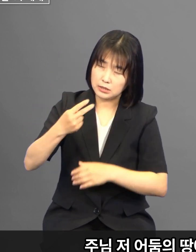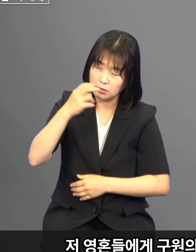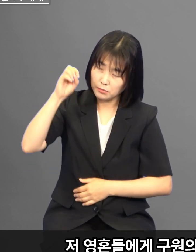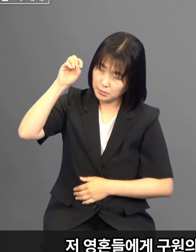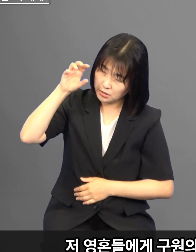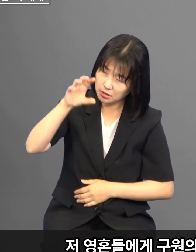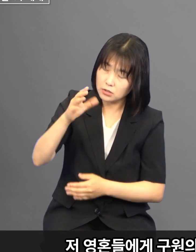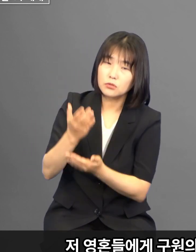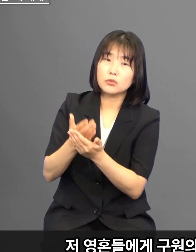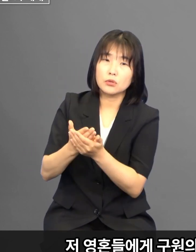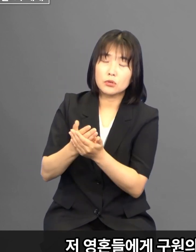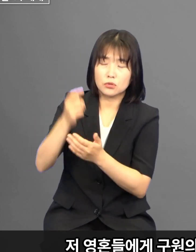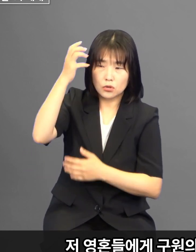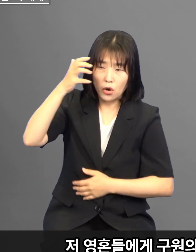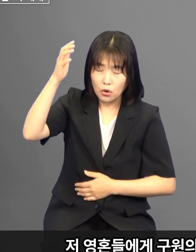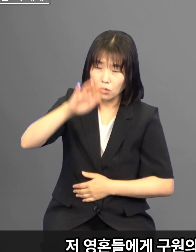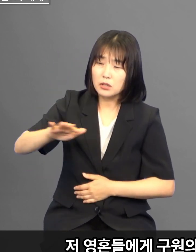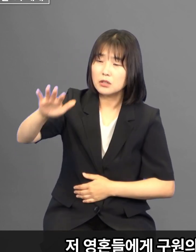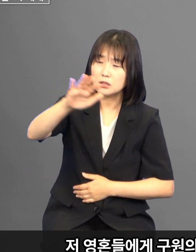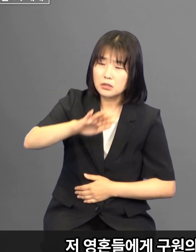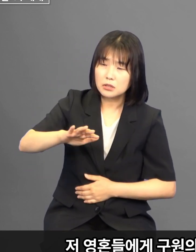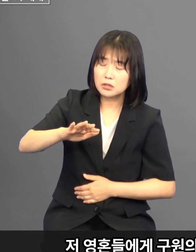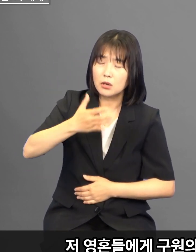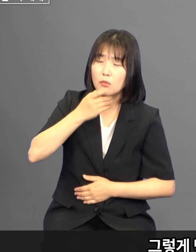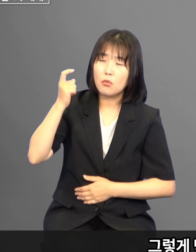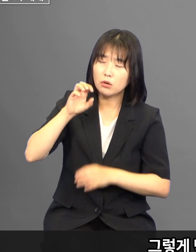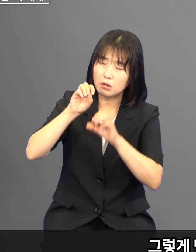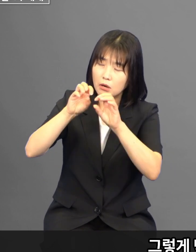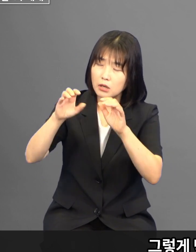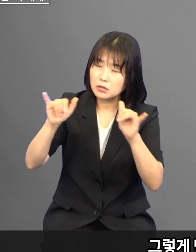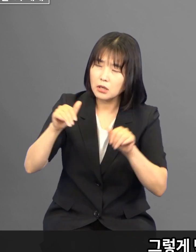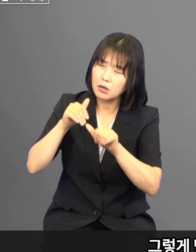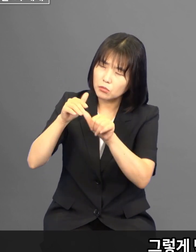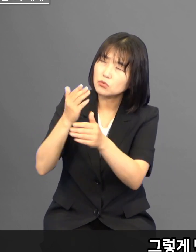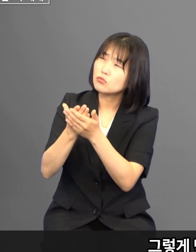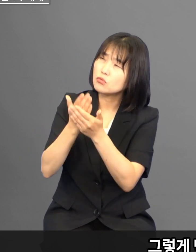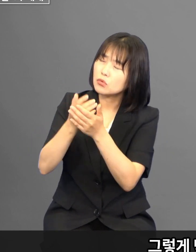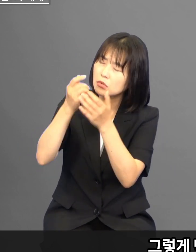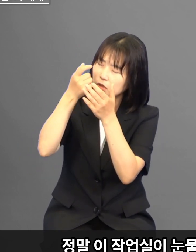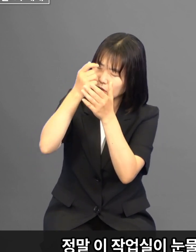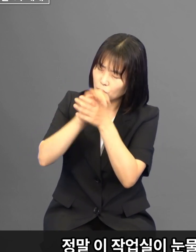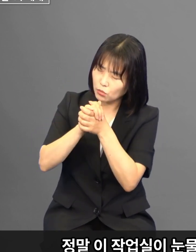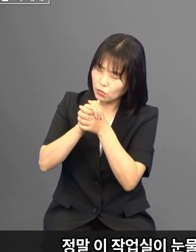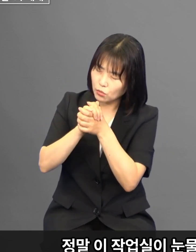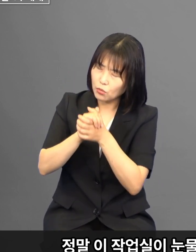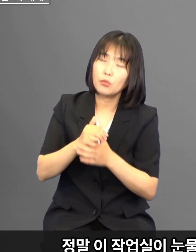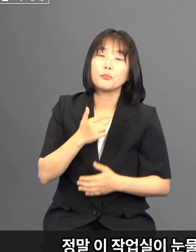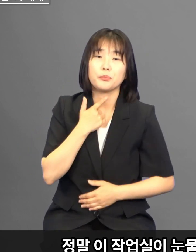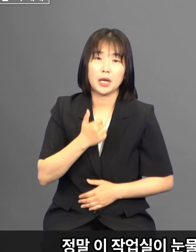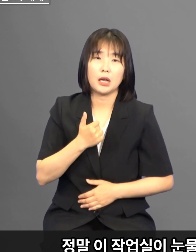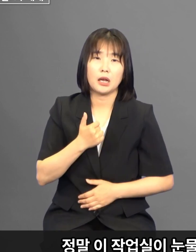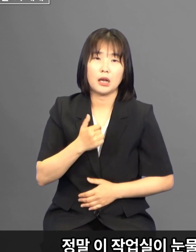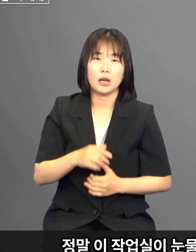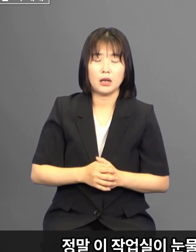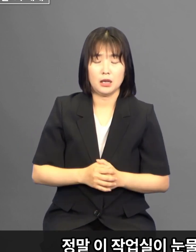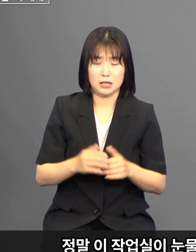주십시오. 저 영혼들에게 구원의 복음을 전할 자를 보내주십시오. 그렇게 막 눈물로 기도해서 정말 이 작업실이 막 눈물로 적신 적이 한두